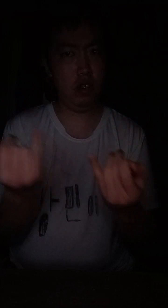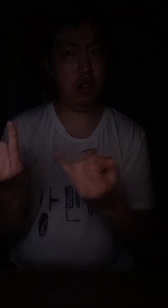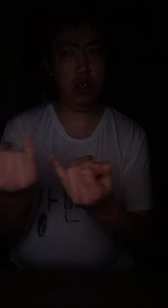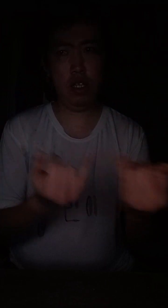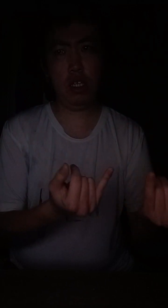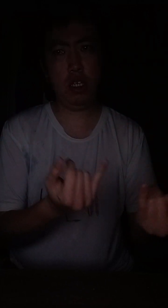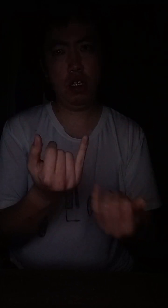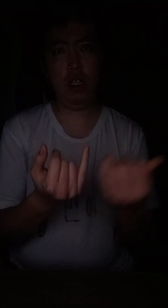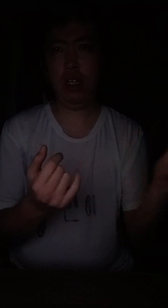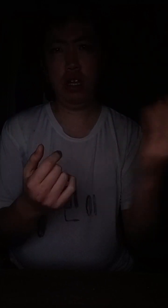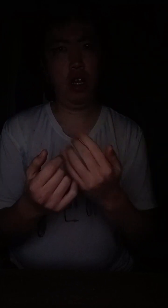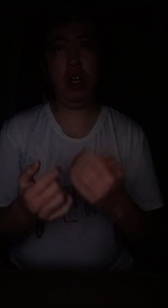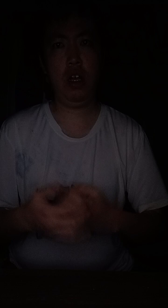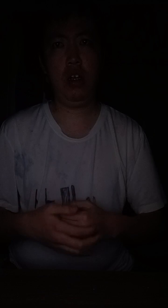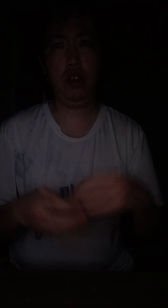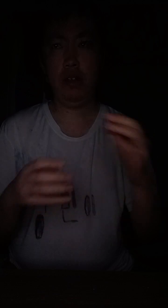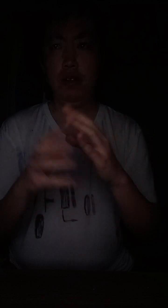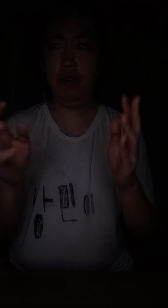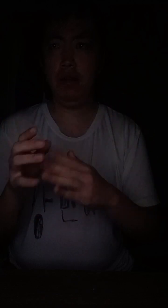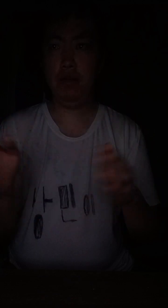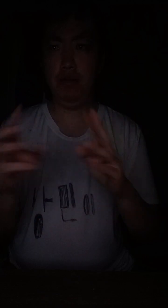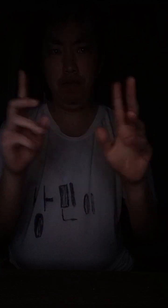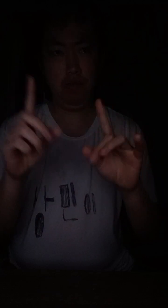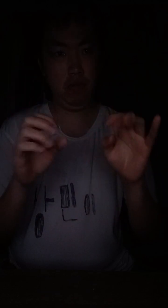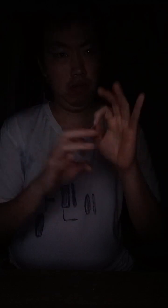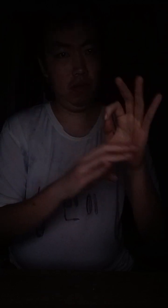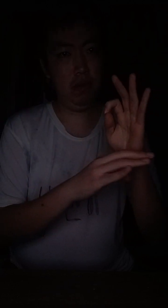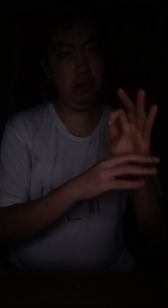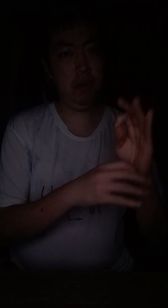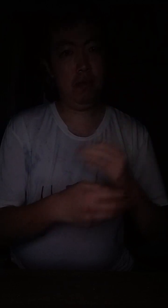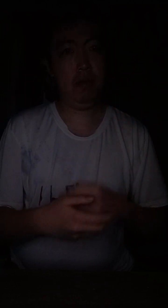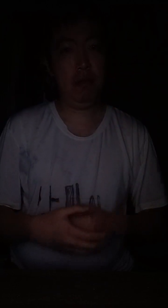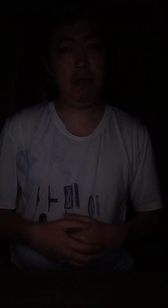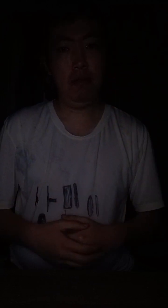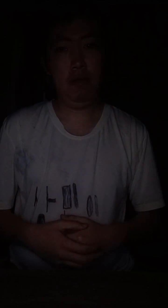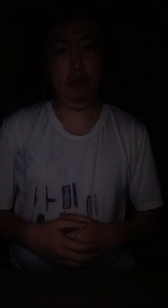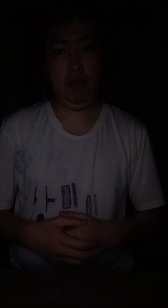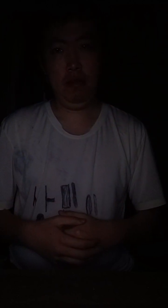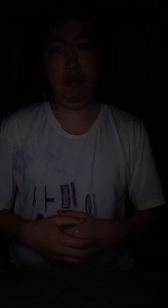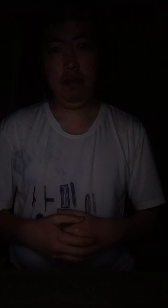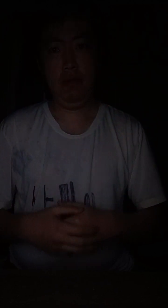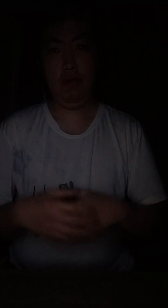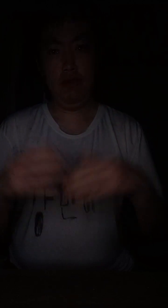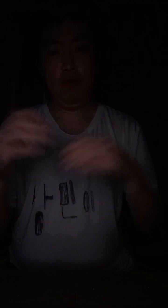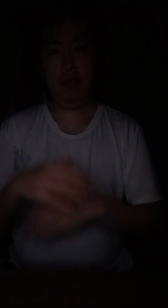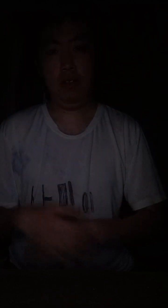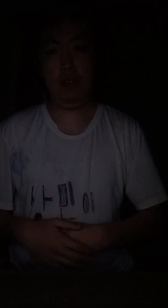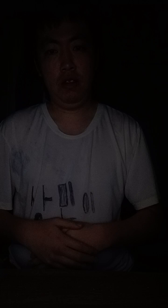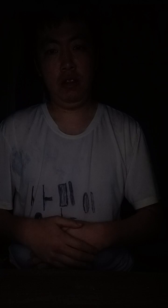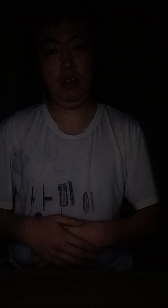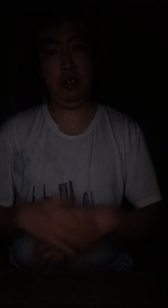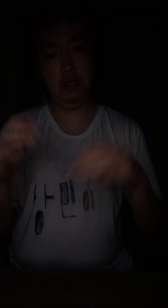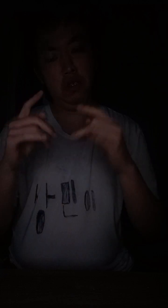넘도록 내지 않아 차량이 여러 차례 압류당했던 걸로 드러났습니다. 박 후보자가 소유했던 차량 석 대의